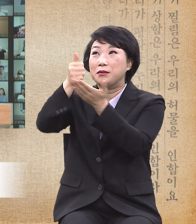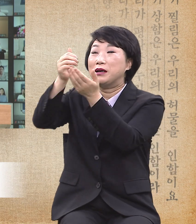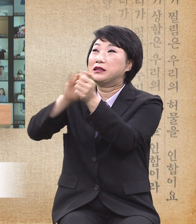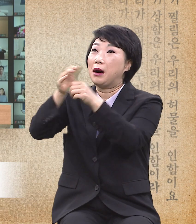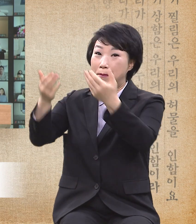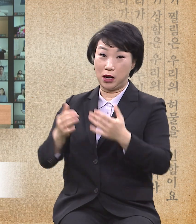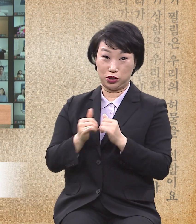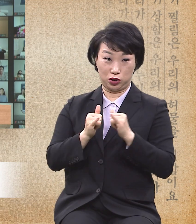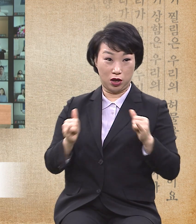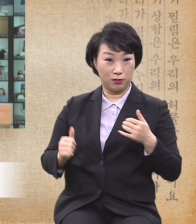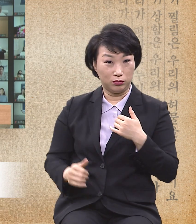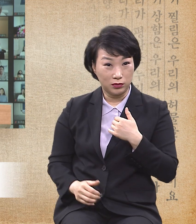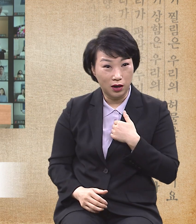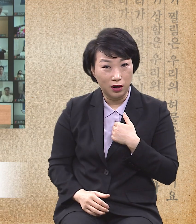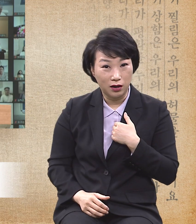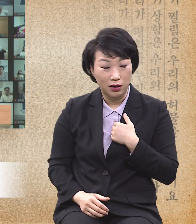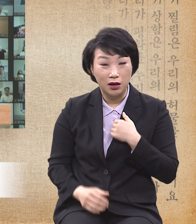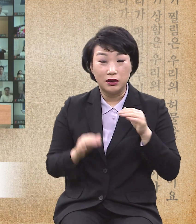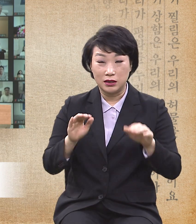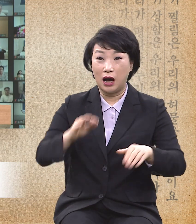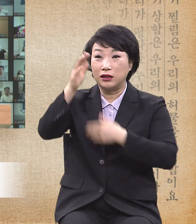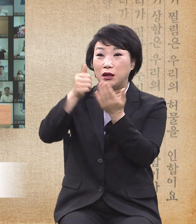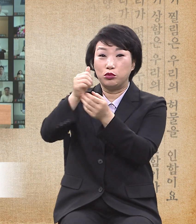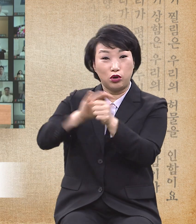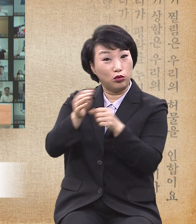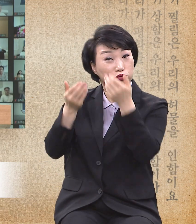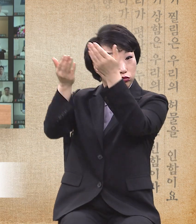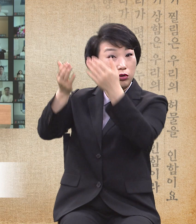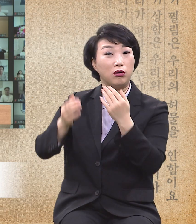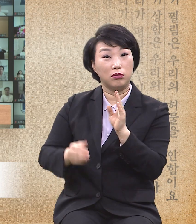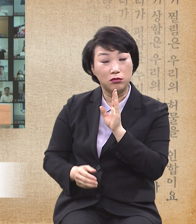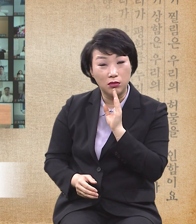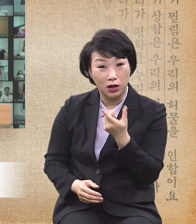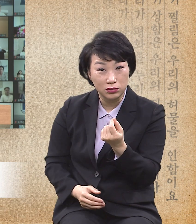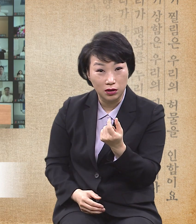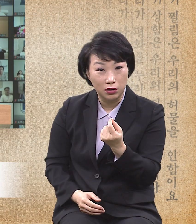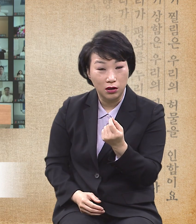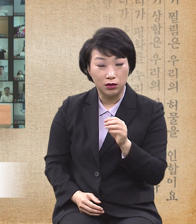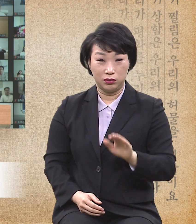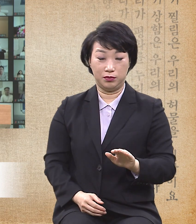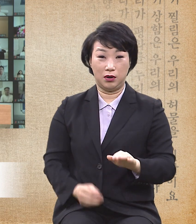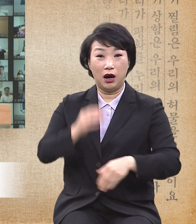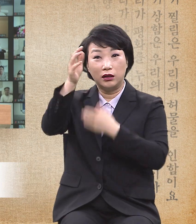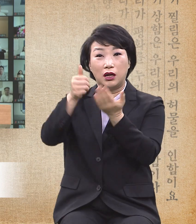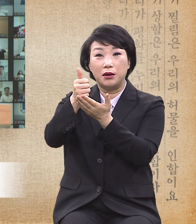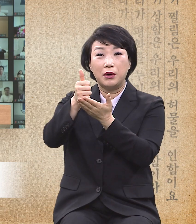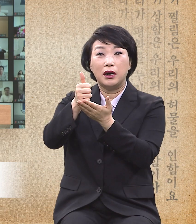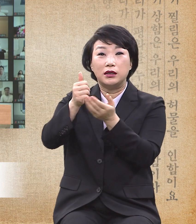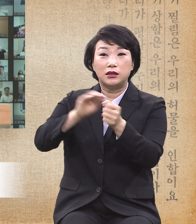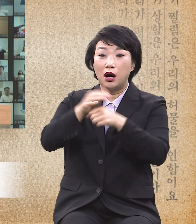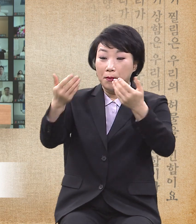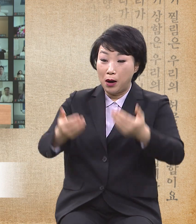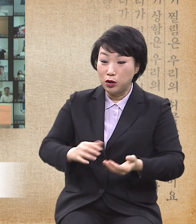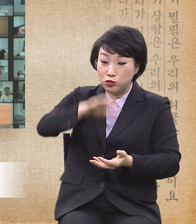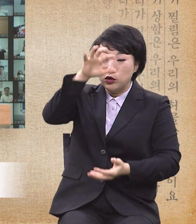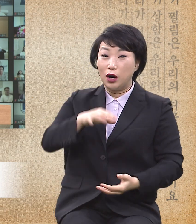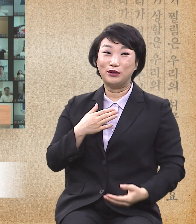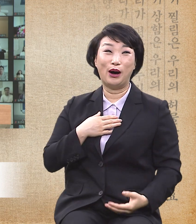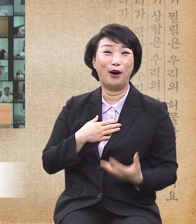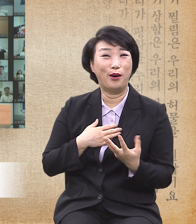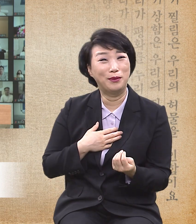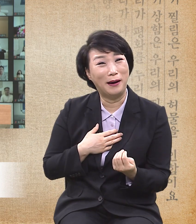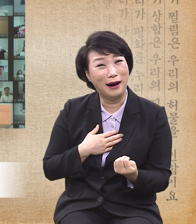사랑을 받은 자로서 하나님을 사랑해야 된다라고 할 때 하나님의 받은 사랑의 분량은